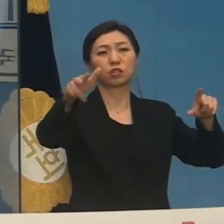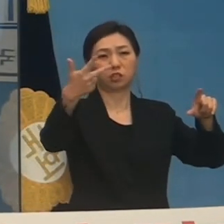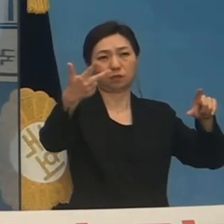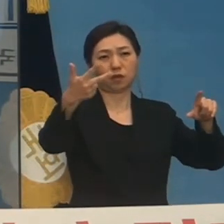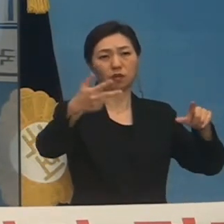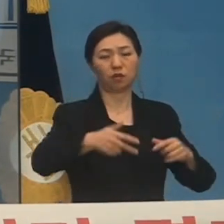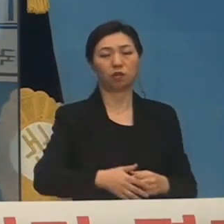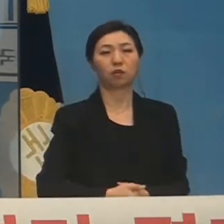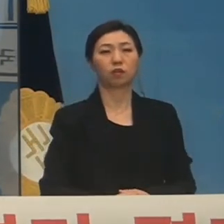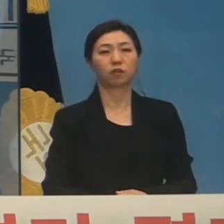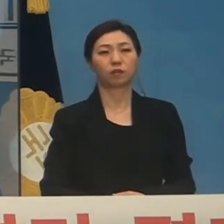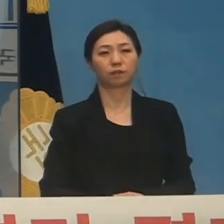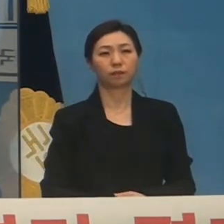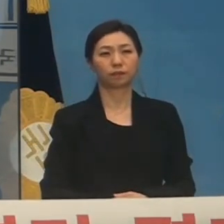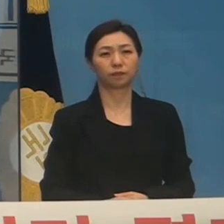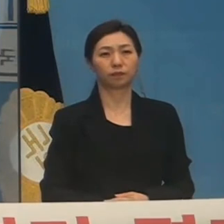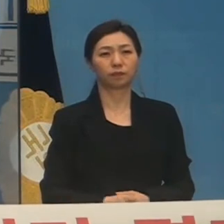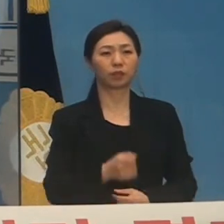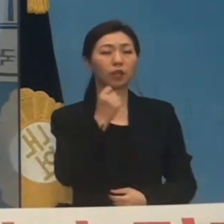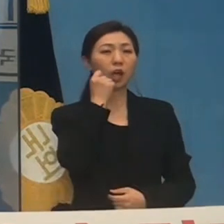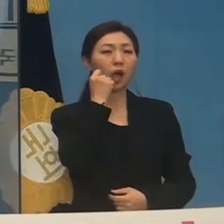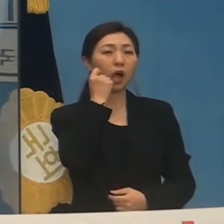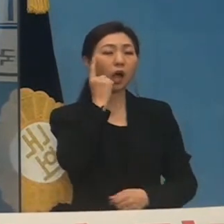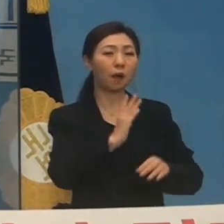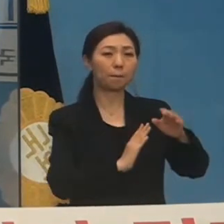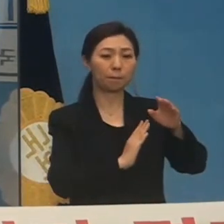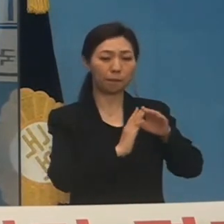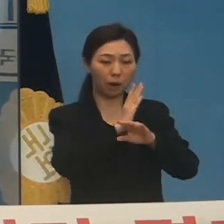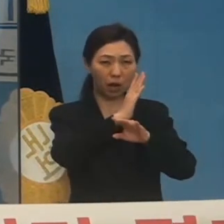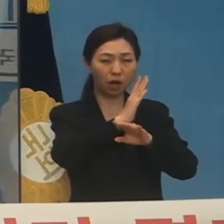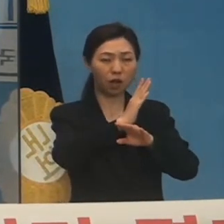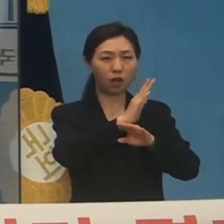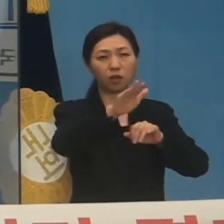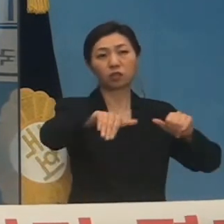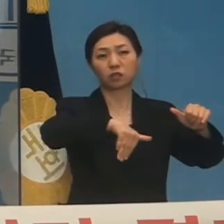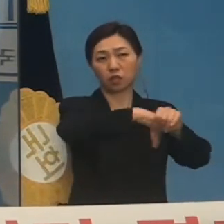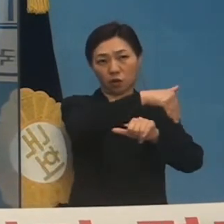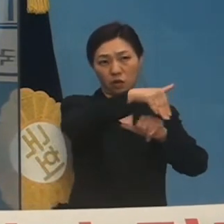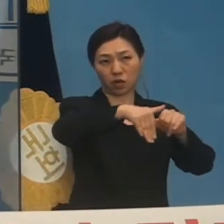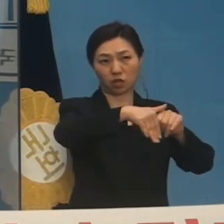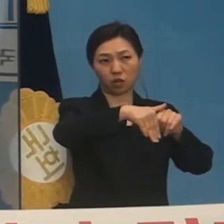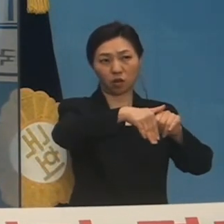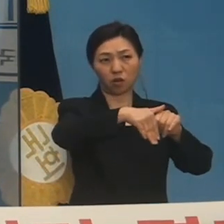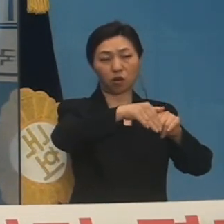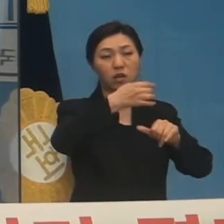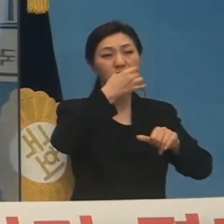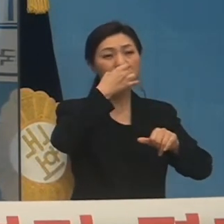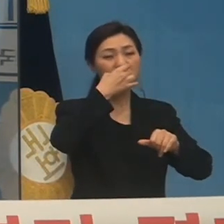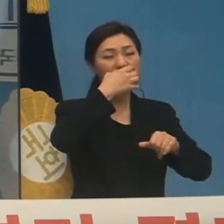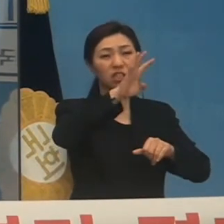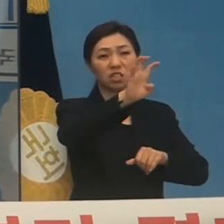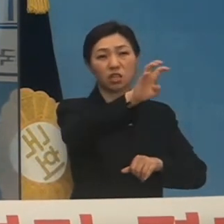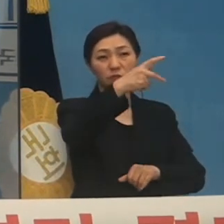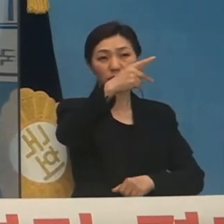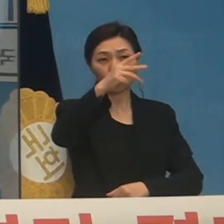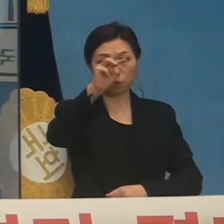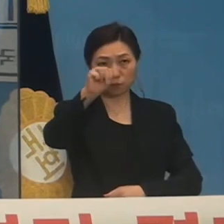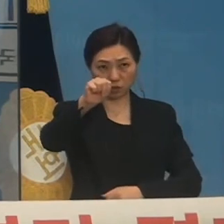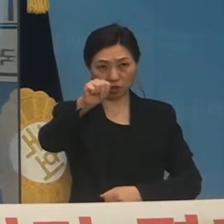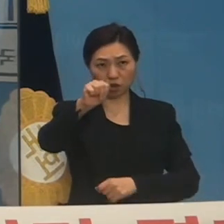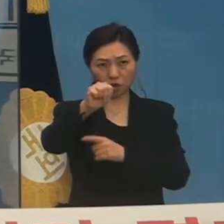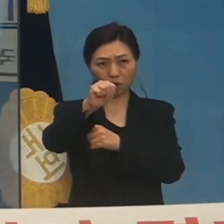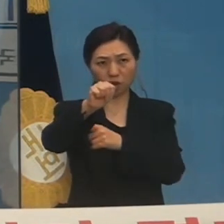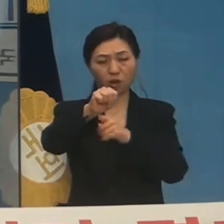63,700여 원이었습니다. 한 달 조금 지난 상황에서 벼 40kg 기준 1만 원 이상